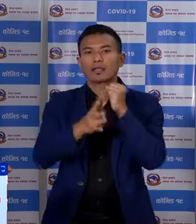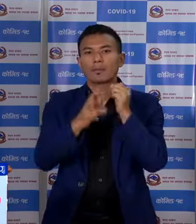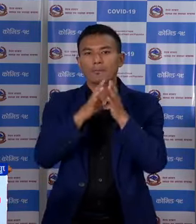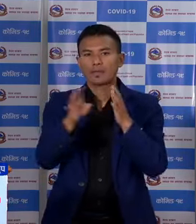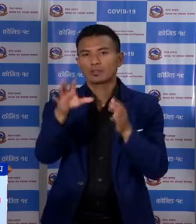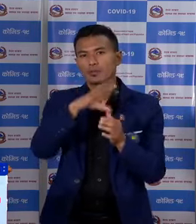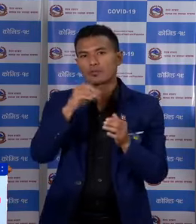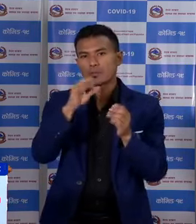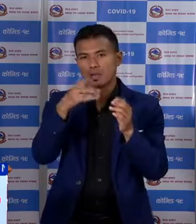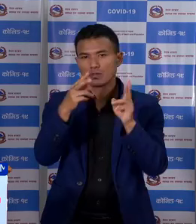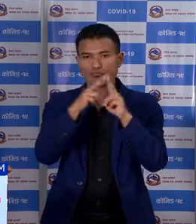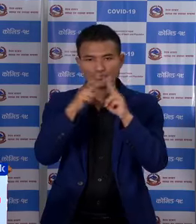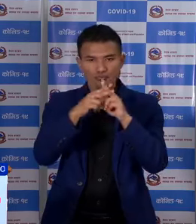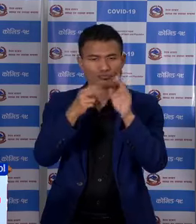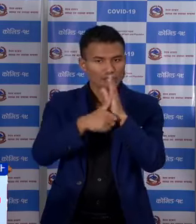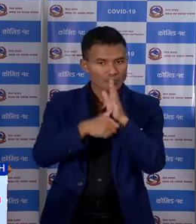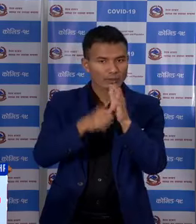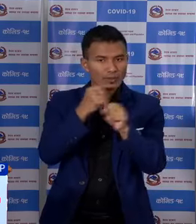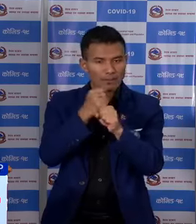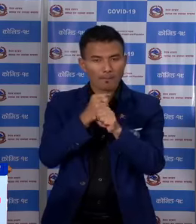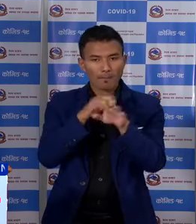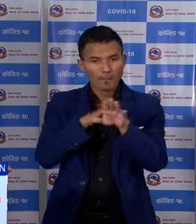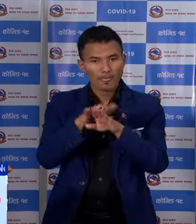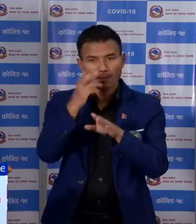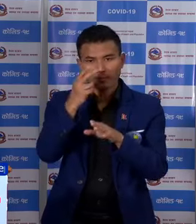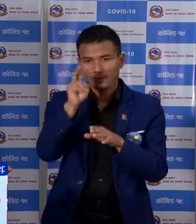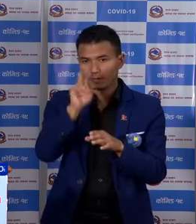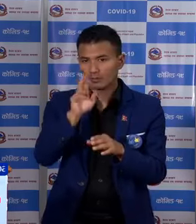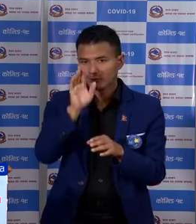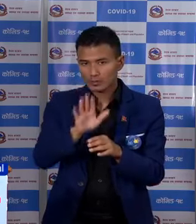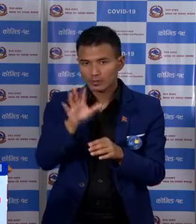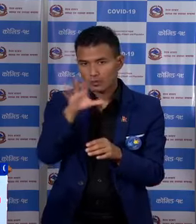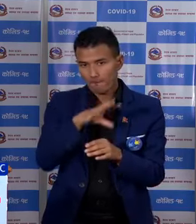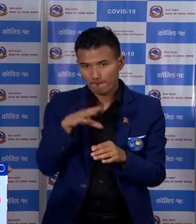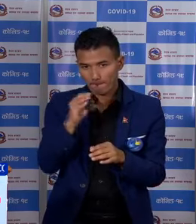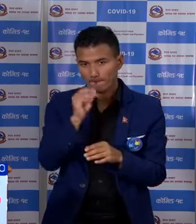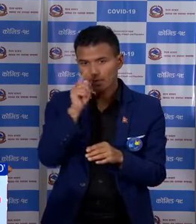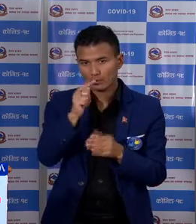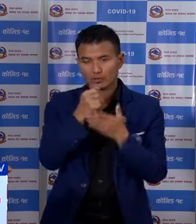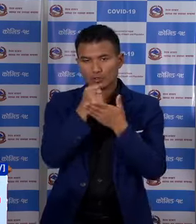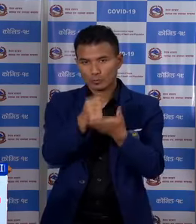सबई